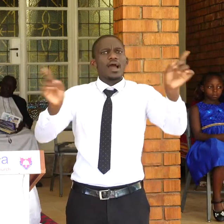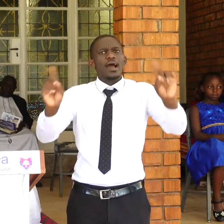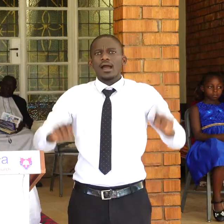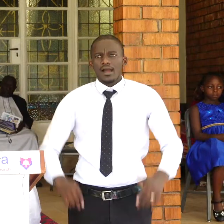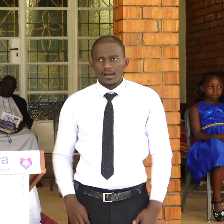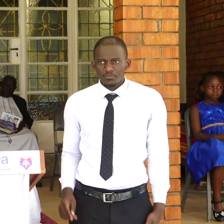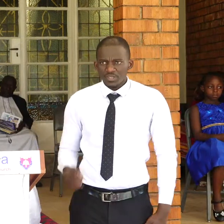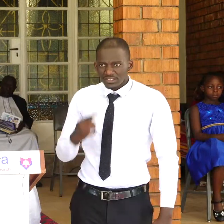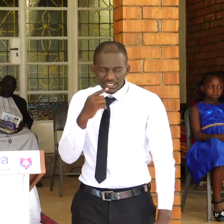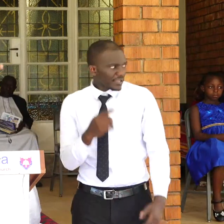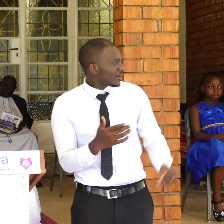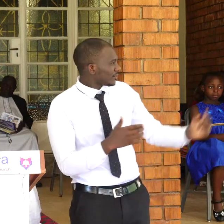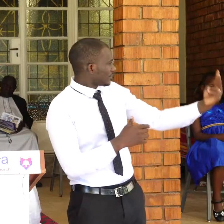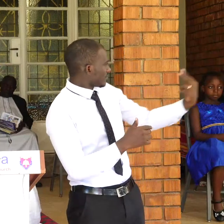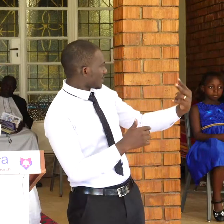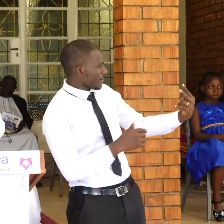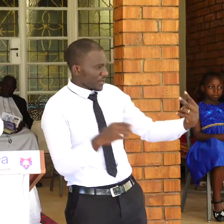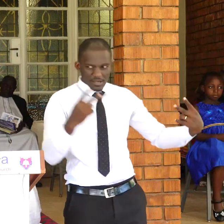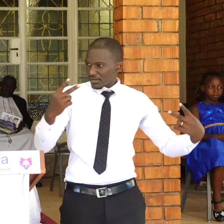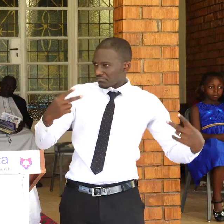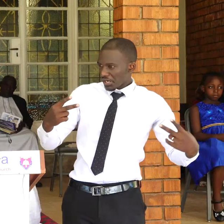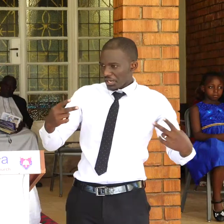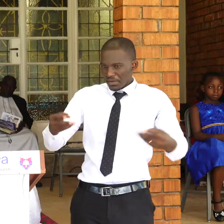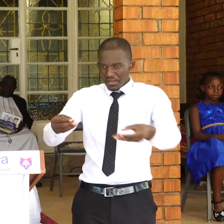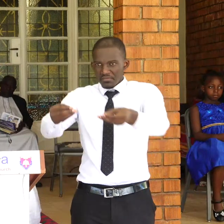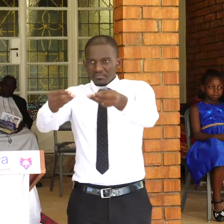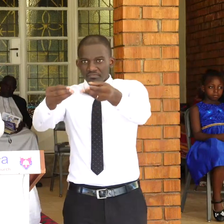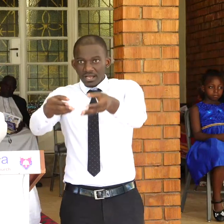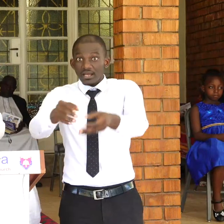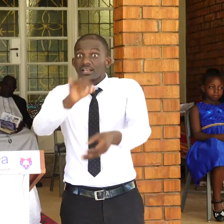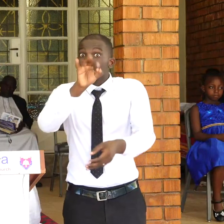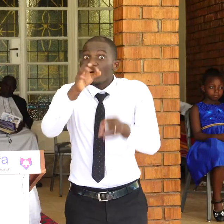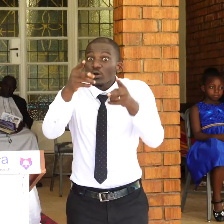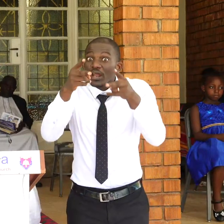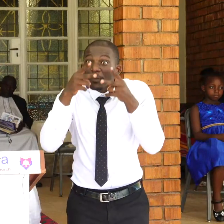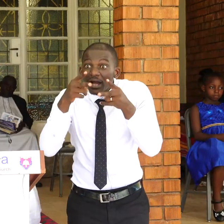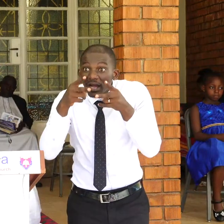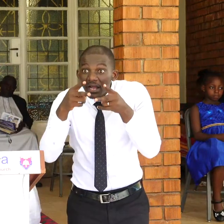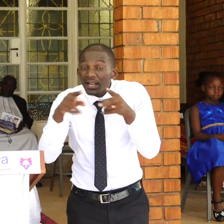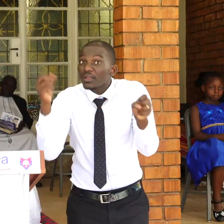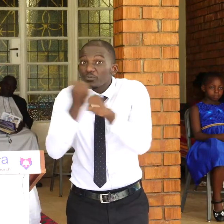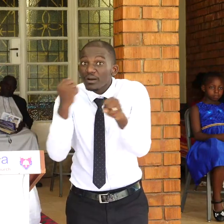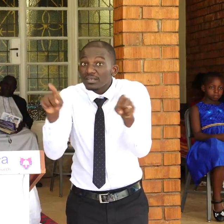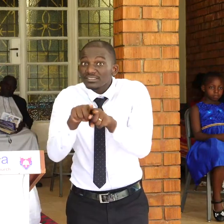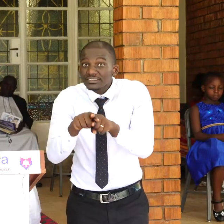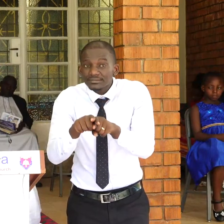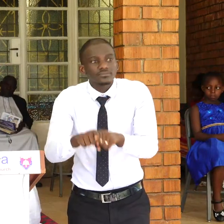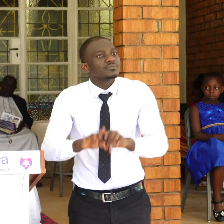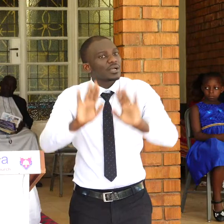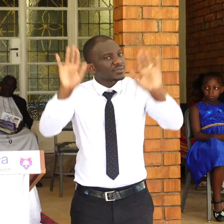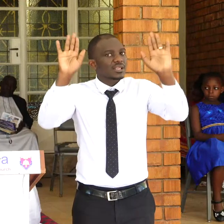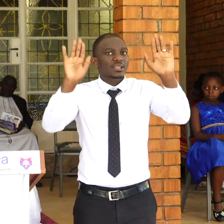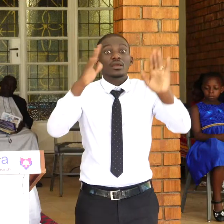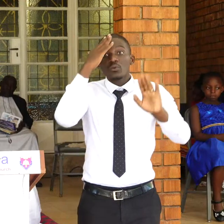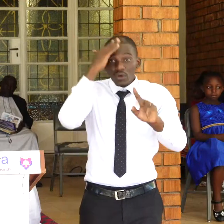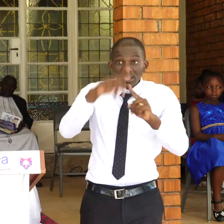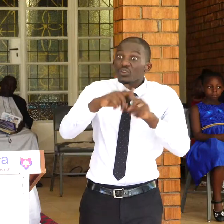oba bandaba kale kemundaba kambawe bw'obanga ondaba ng'enkolayo yeeyo bivemu eyo saddaaka